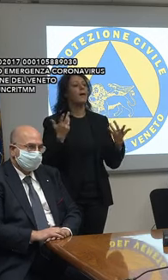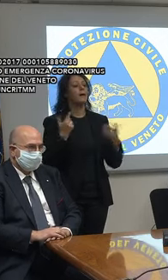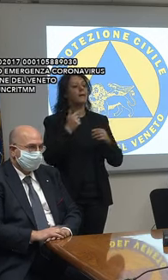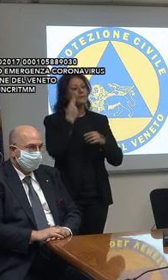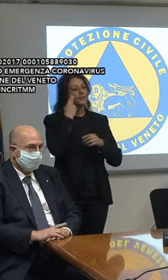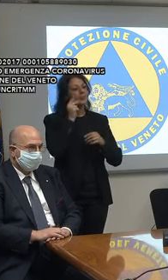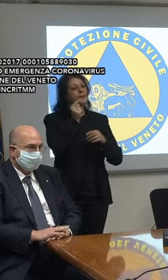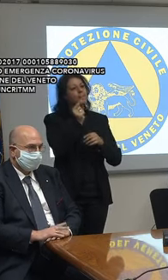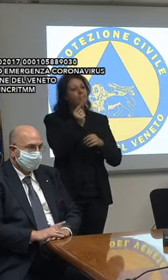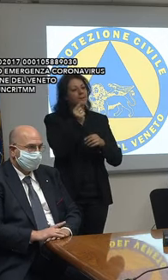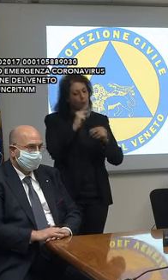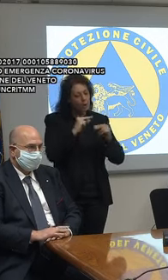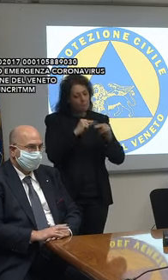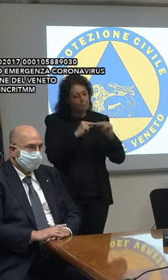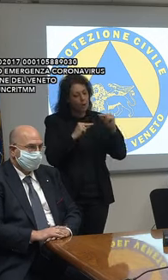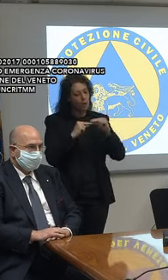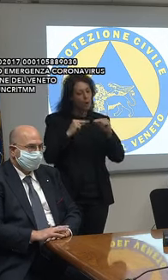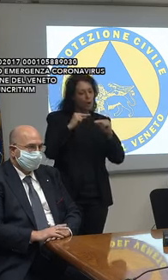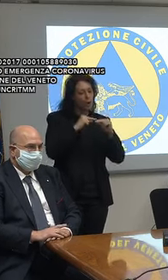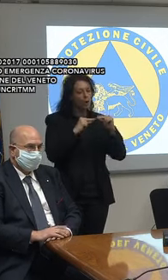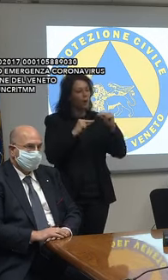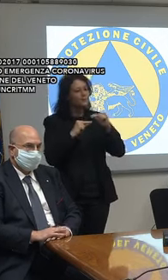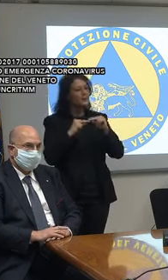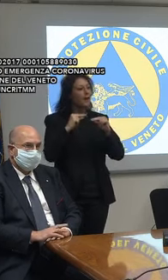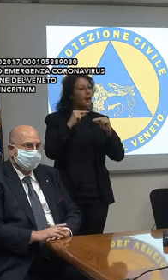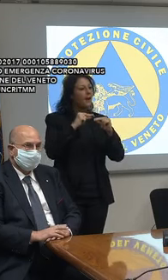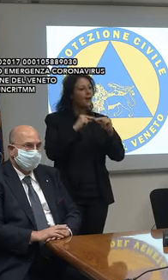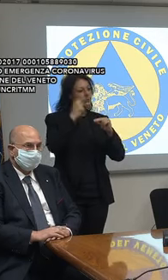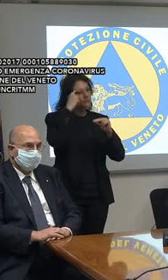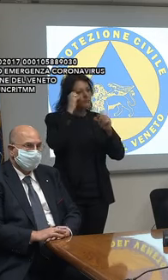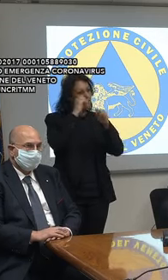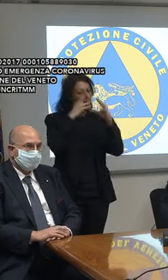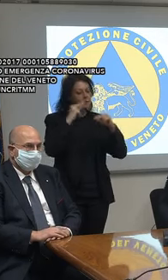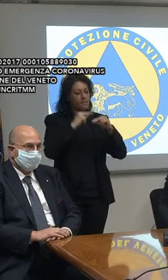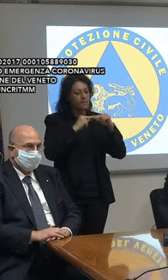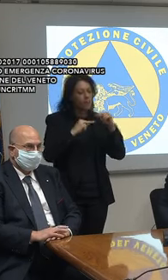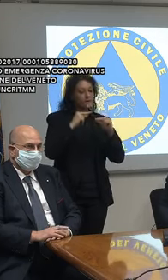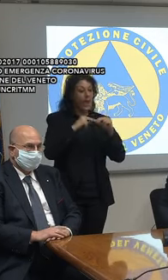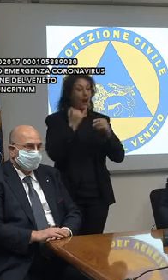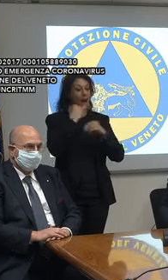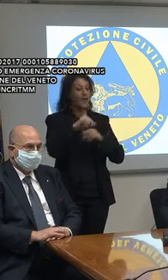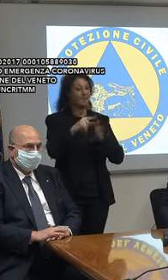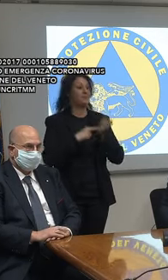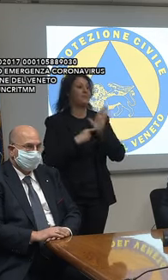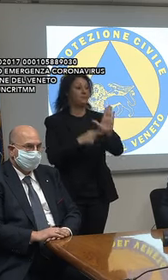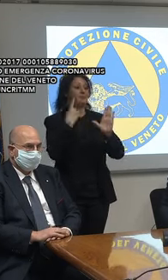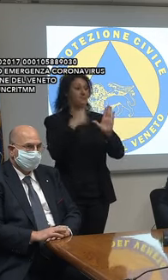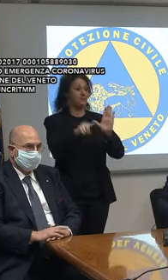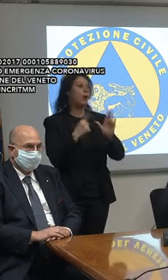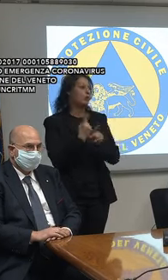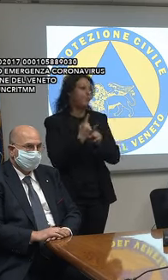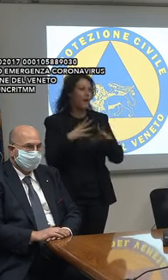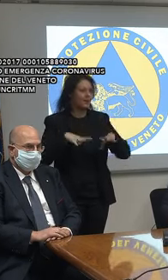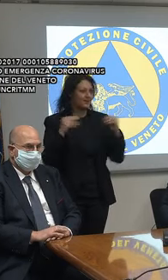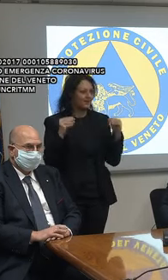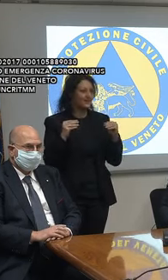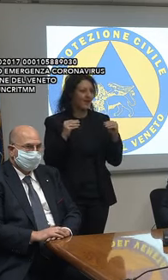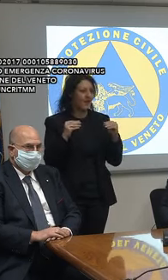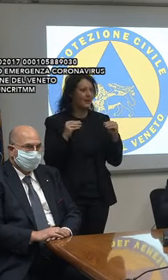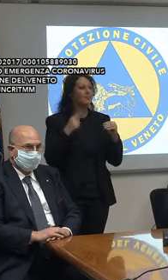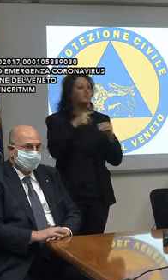il mosaico. Immaginate che alla fine vedrete questa cosa qua, però da qualche parte bisogna iniziare, no? Alla fine vedrete